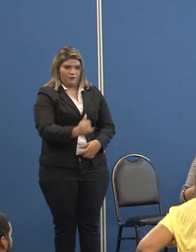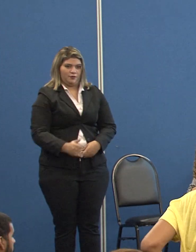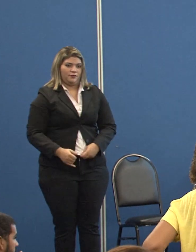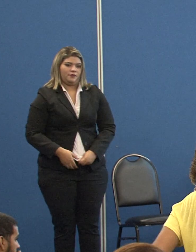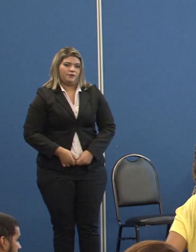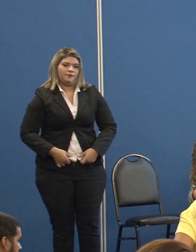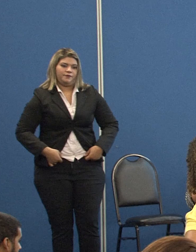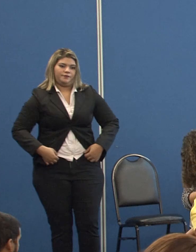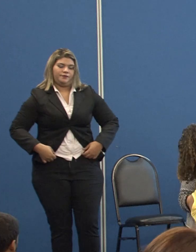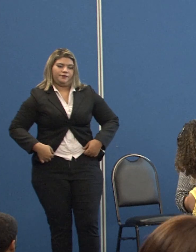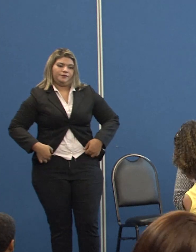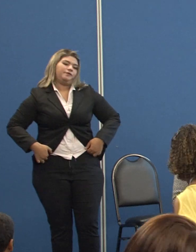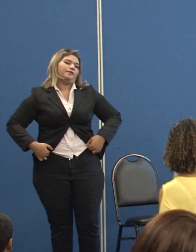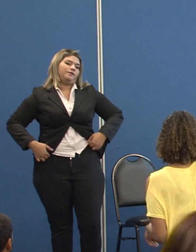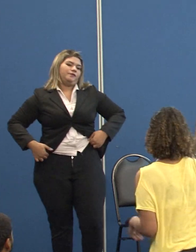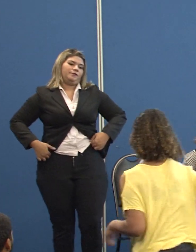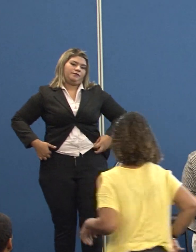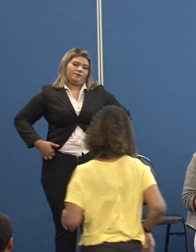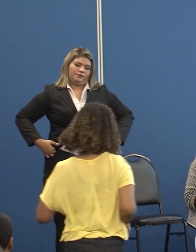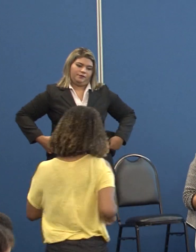Outra pergunta.